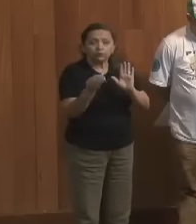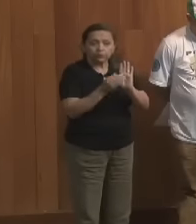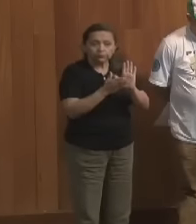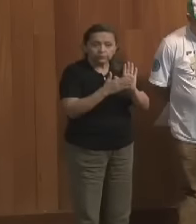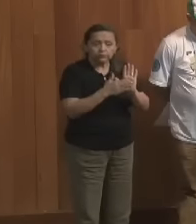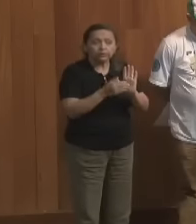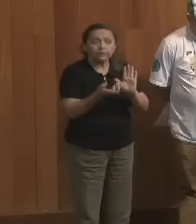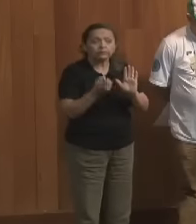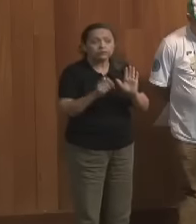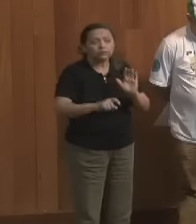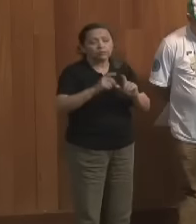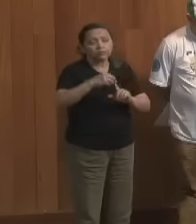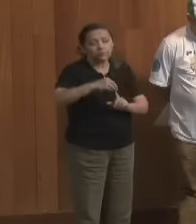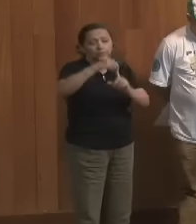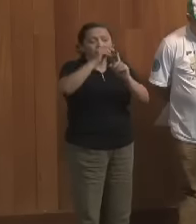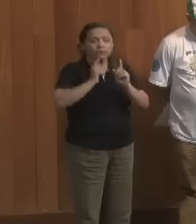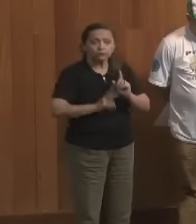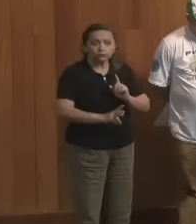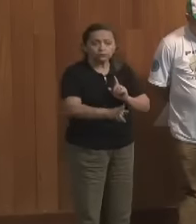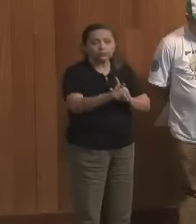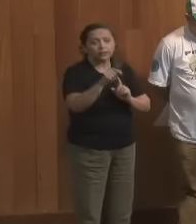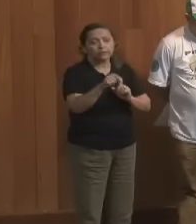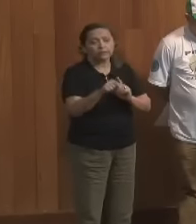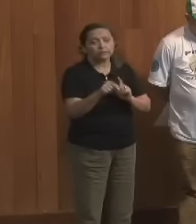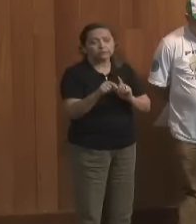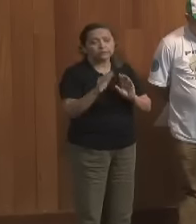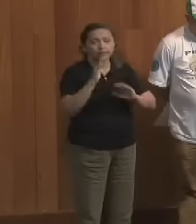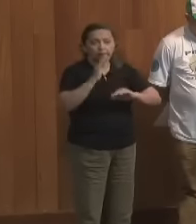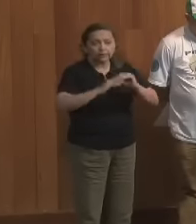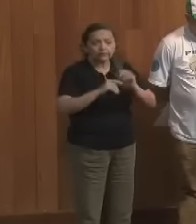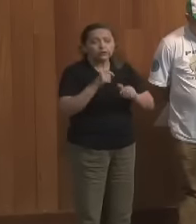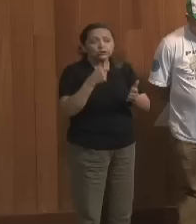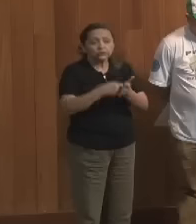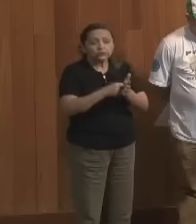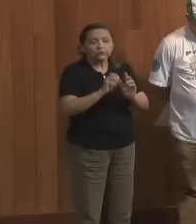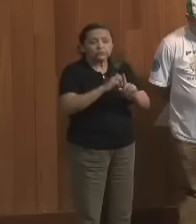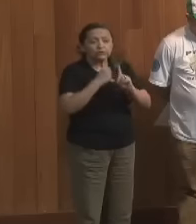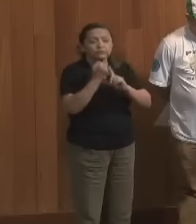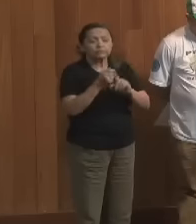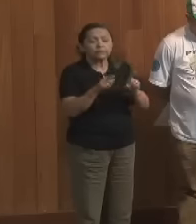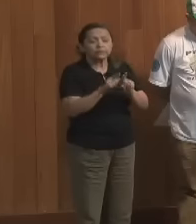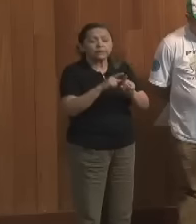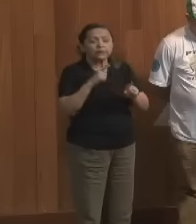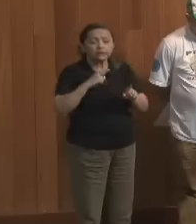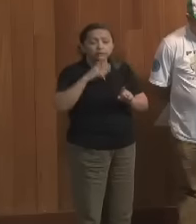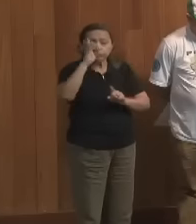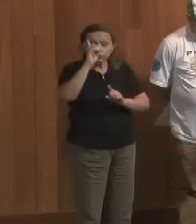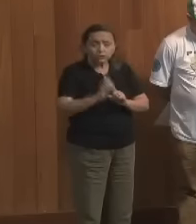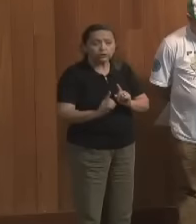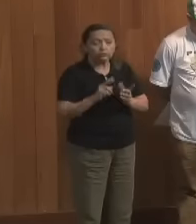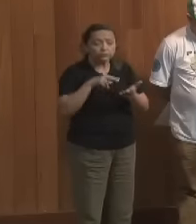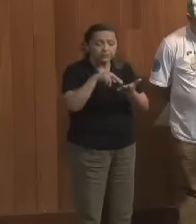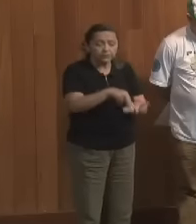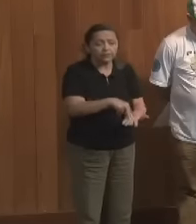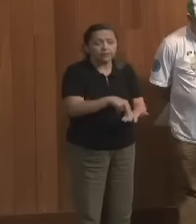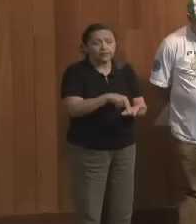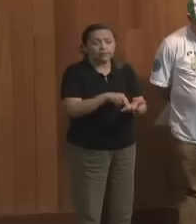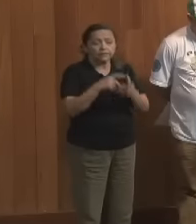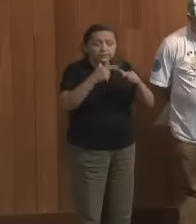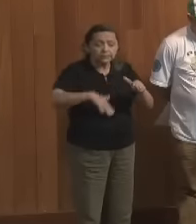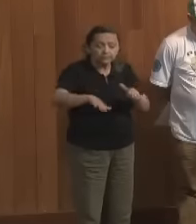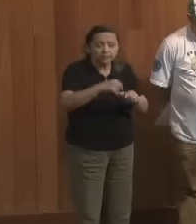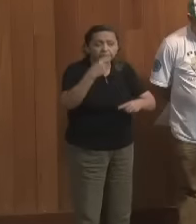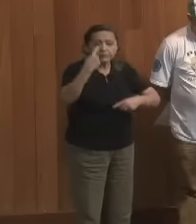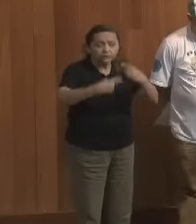uma prioridade, dar continuidade a essa ação e exigir que a sociedade civil tenha assento e espaço